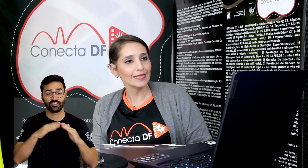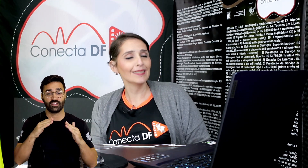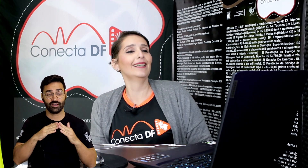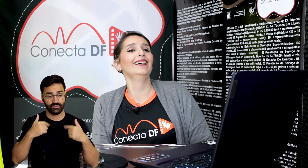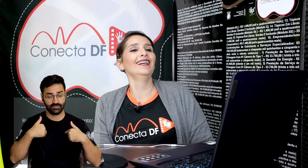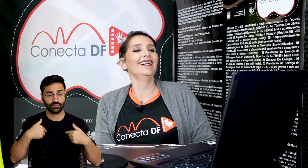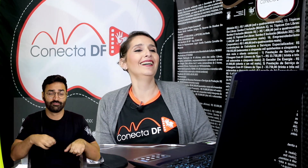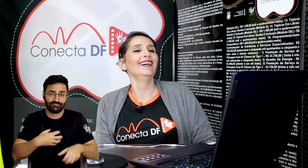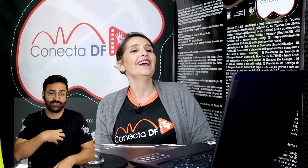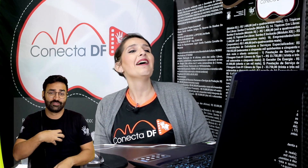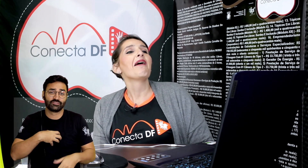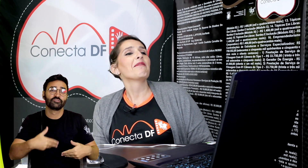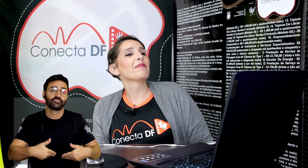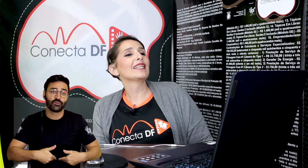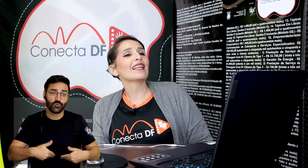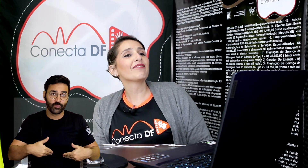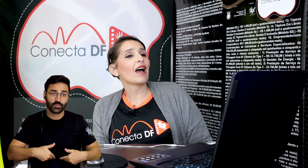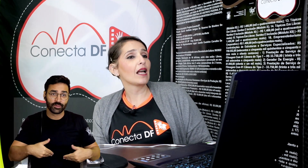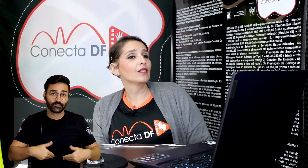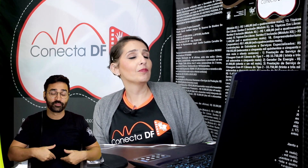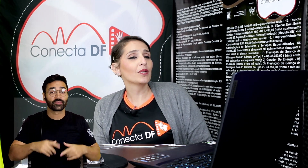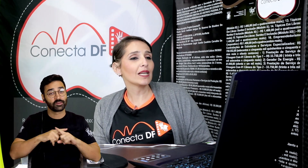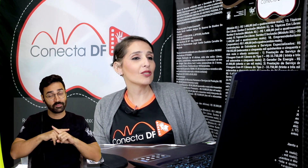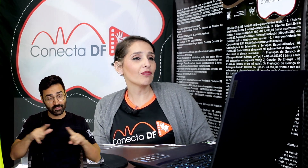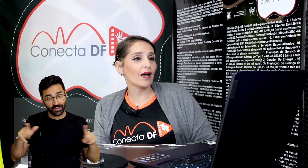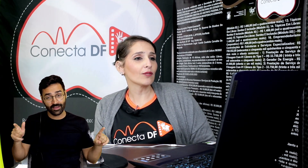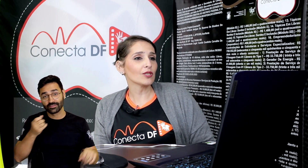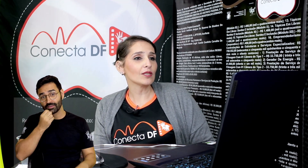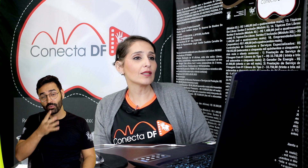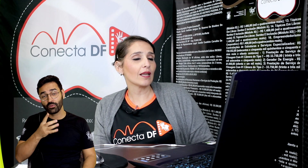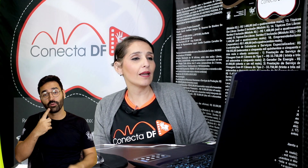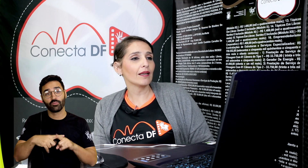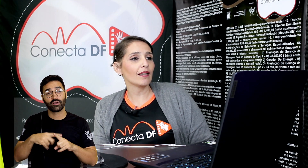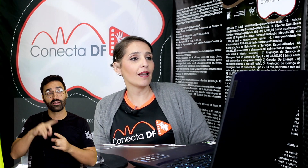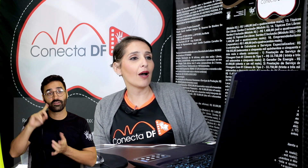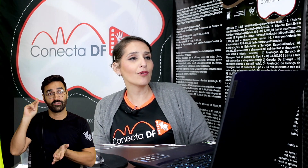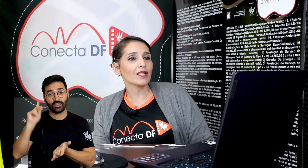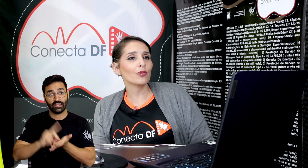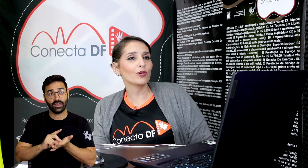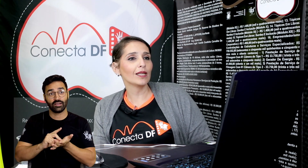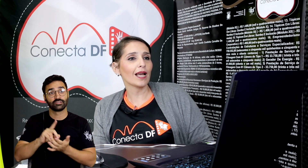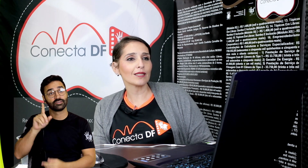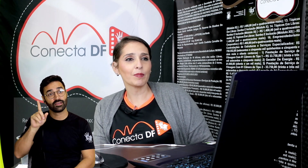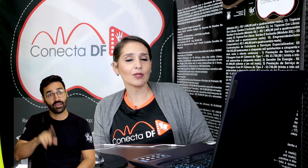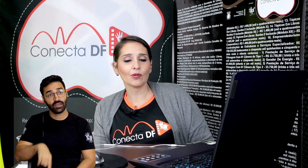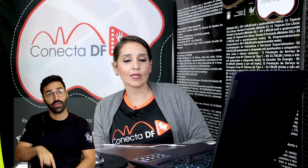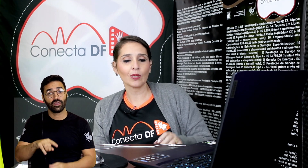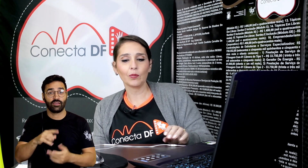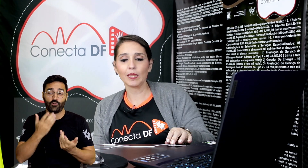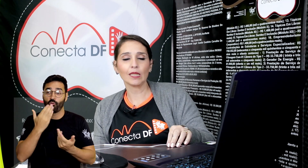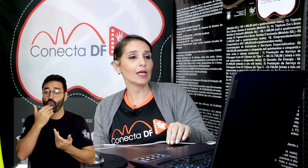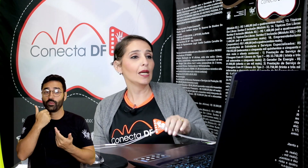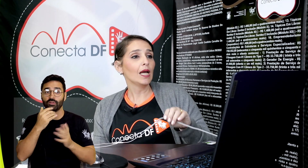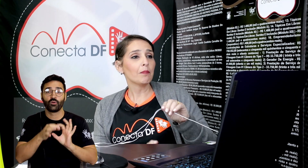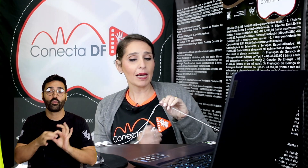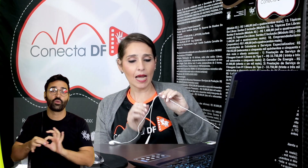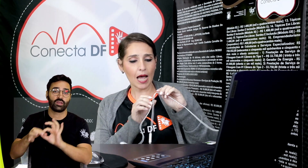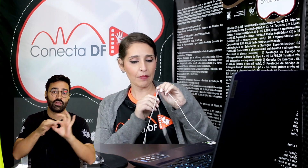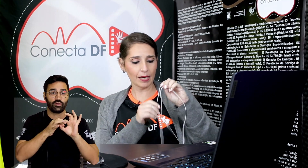fome. Mas é válido, porque de fato a gente é algo que une, né, as pessoas, a